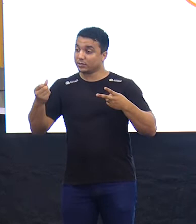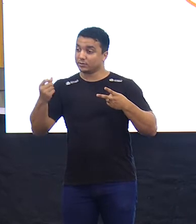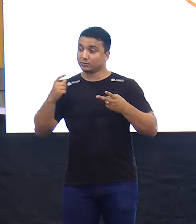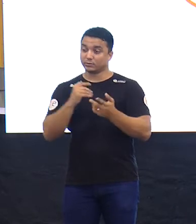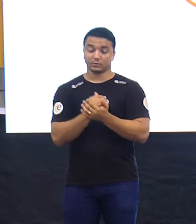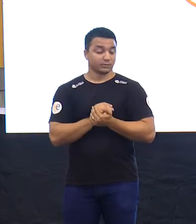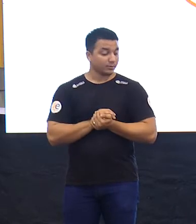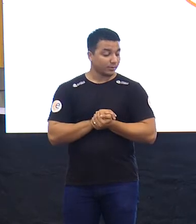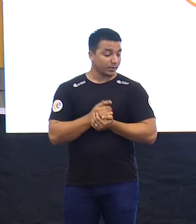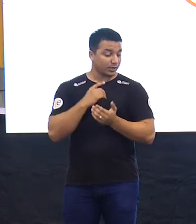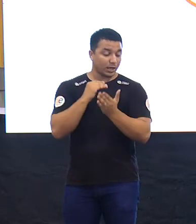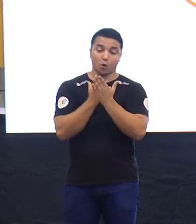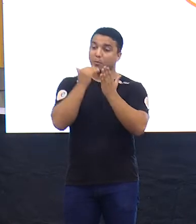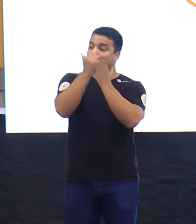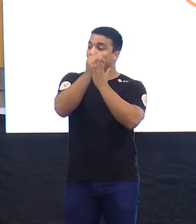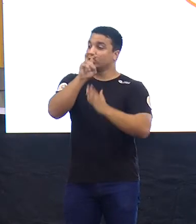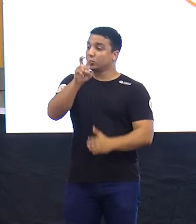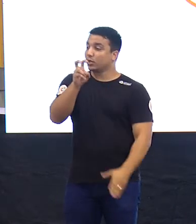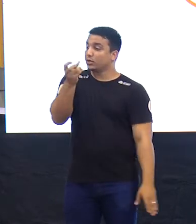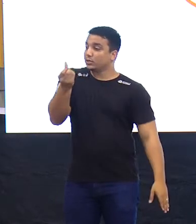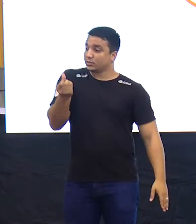156. Então ele aumentou